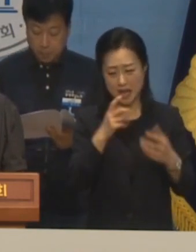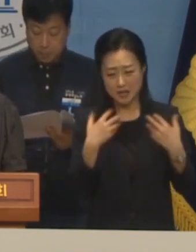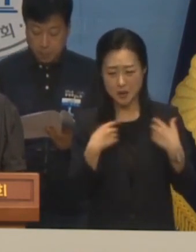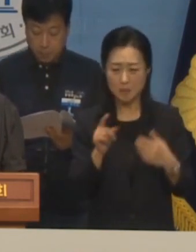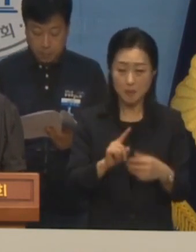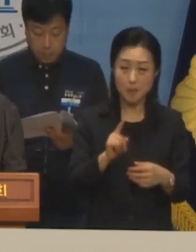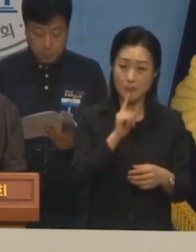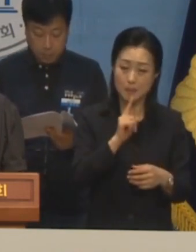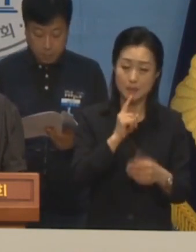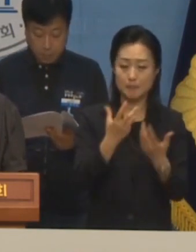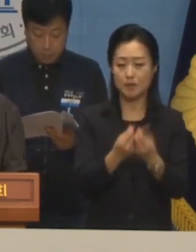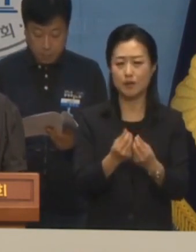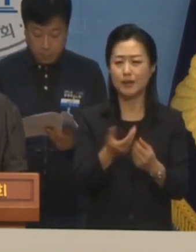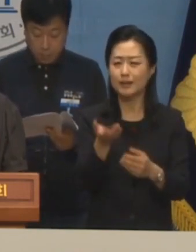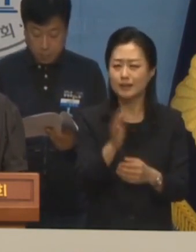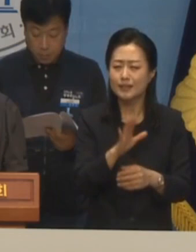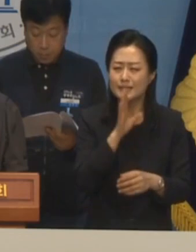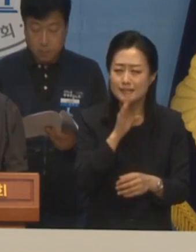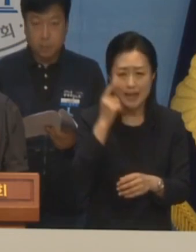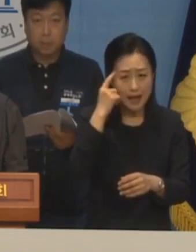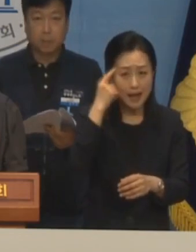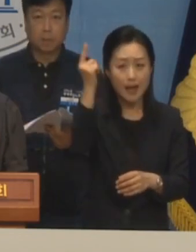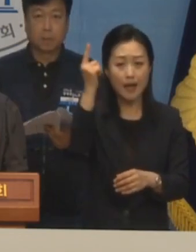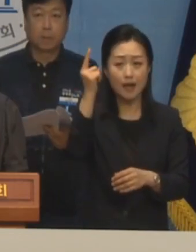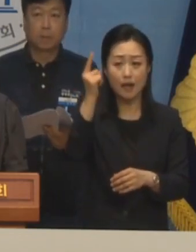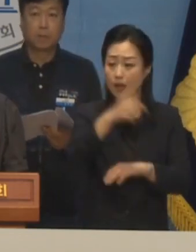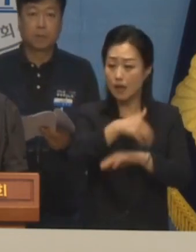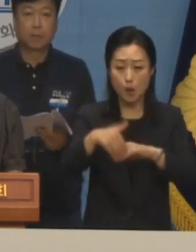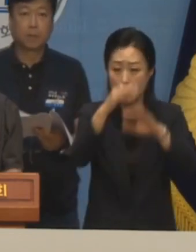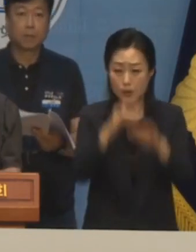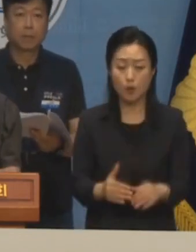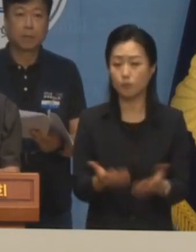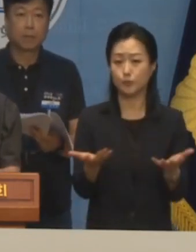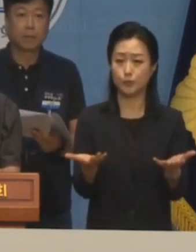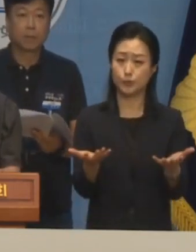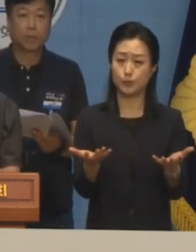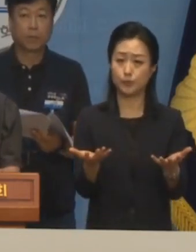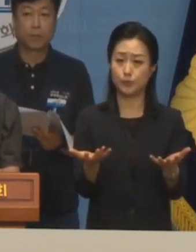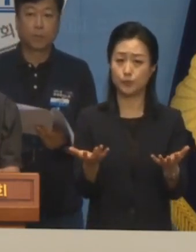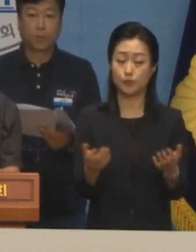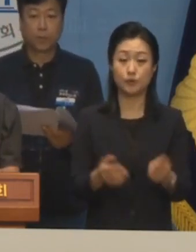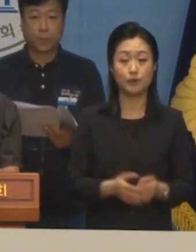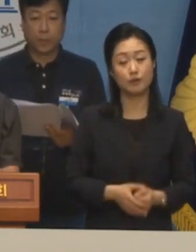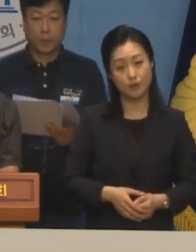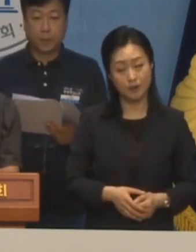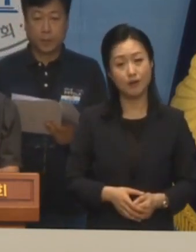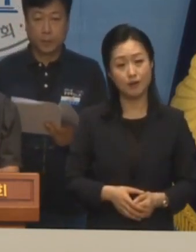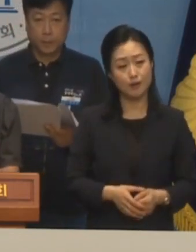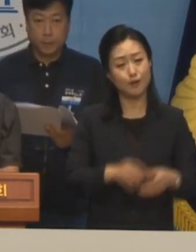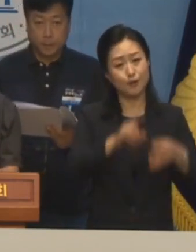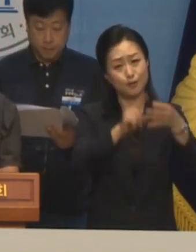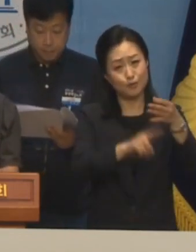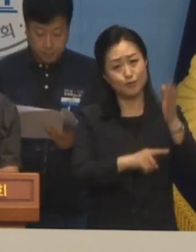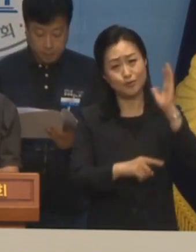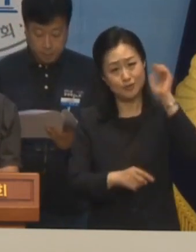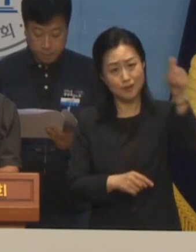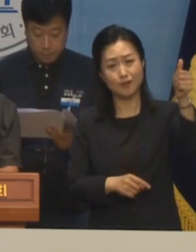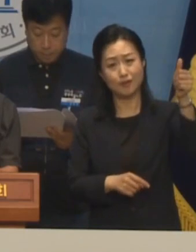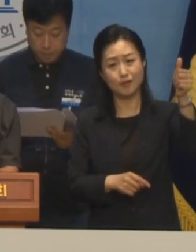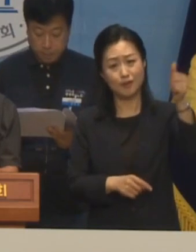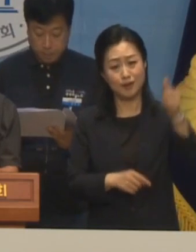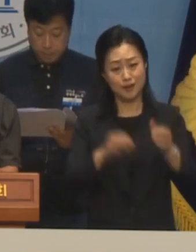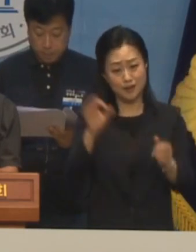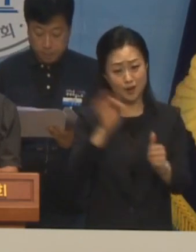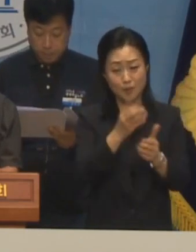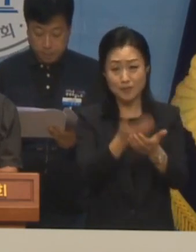책임 있는 구조개혁 안이나 연금개혁안은 내놓질 않고 있습니다. 이쯤 되면 윤석열 정부의